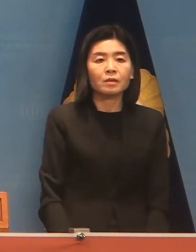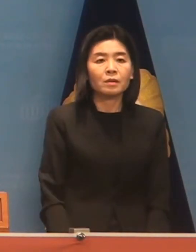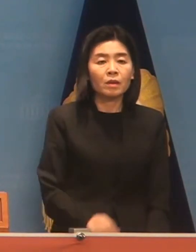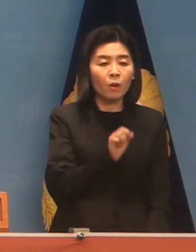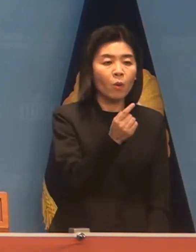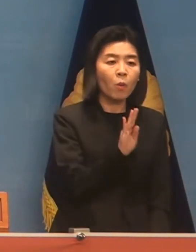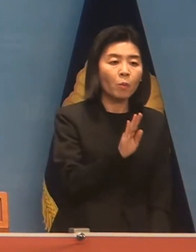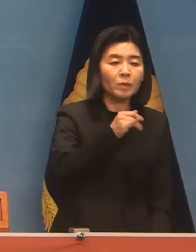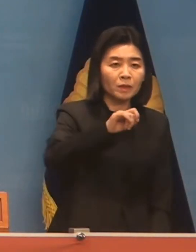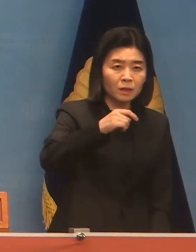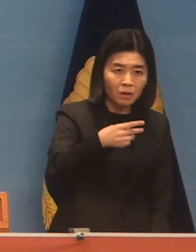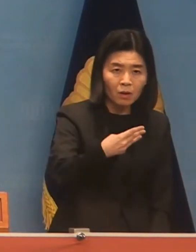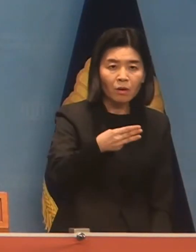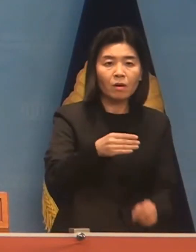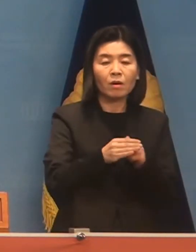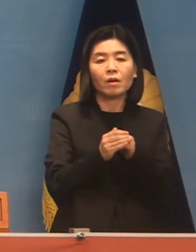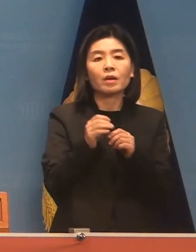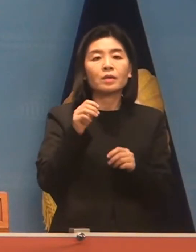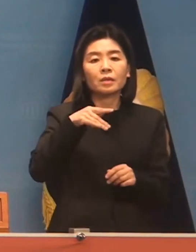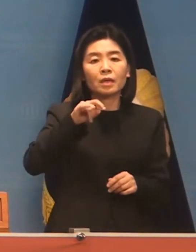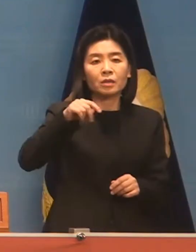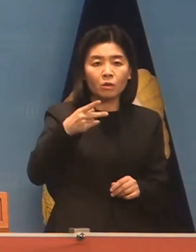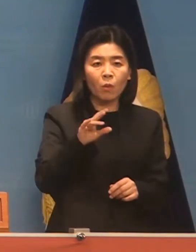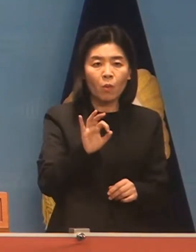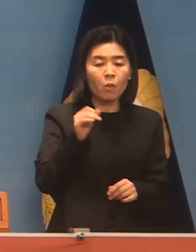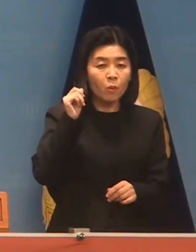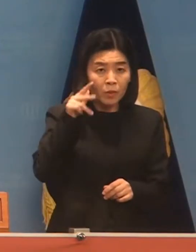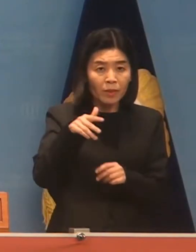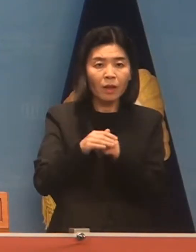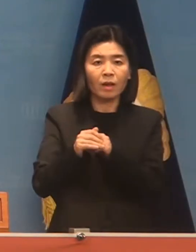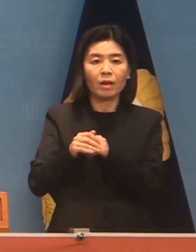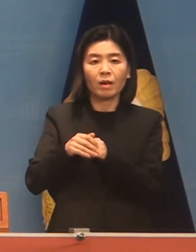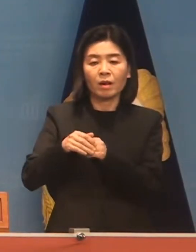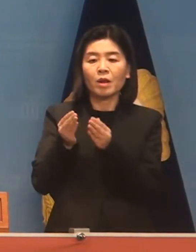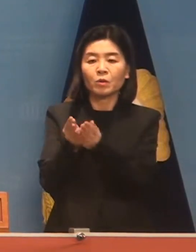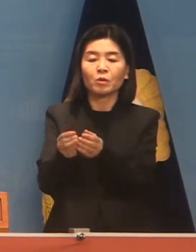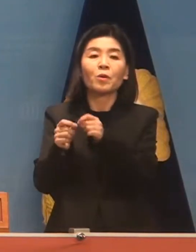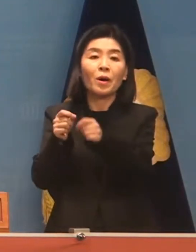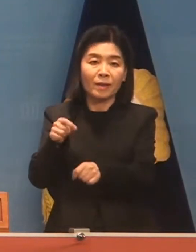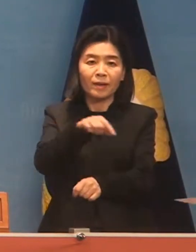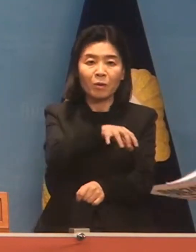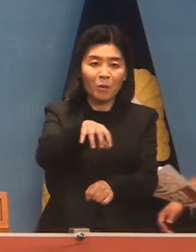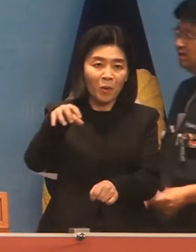지부, 거제 통영 고성 조선하청지회 이사입니다.